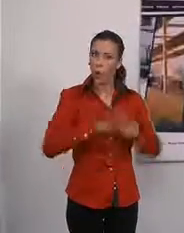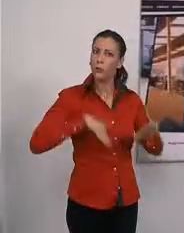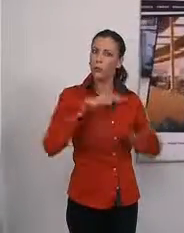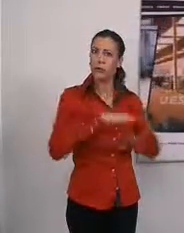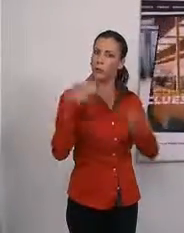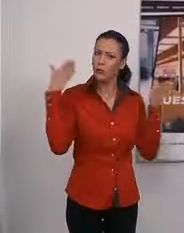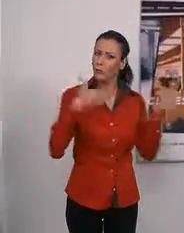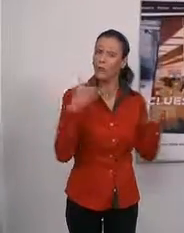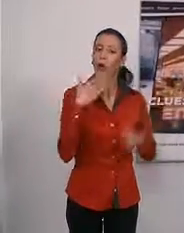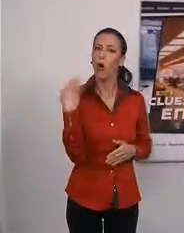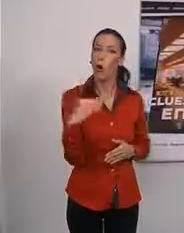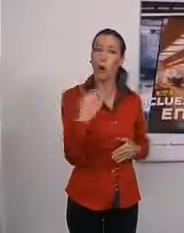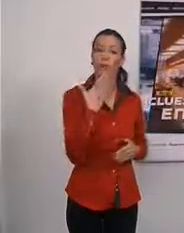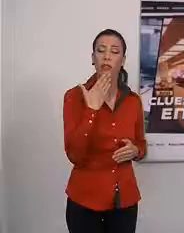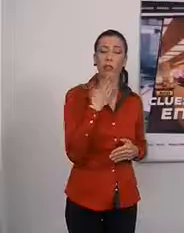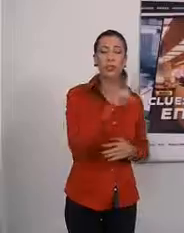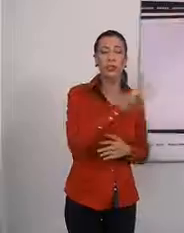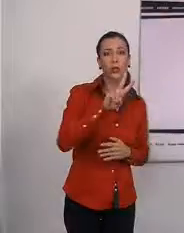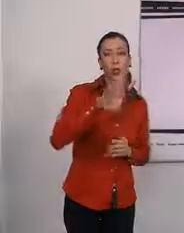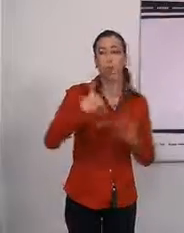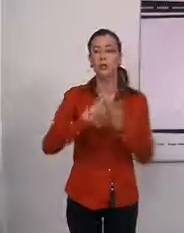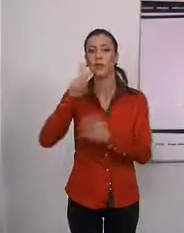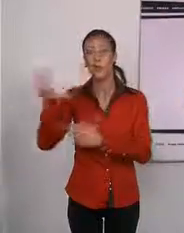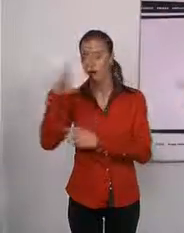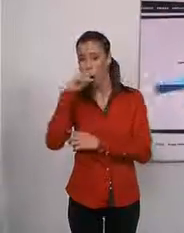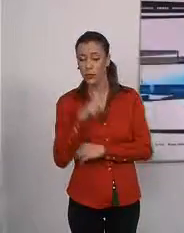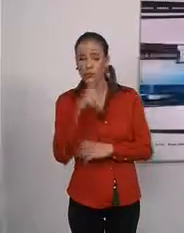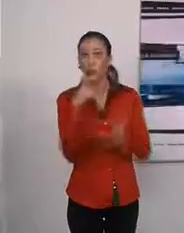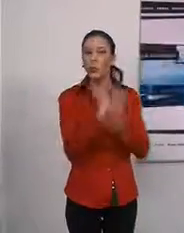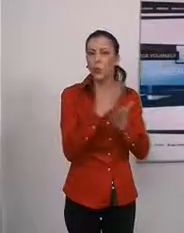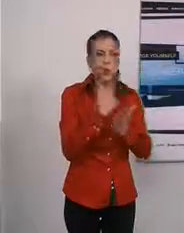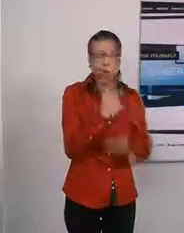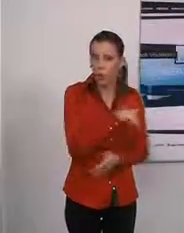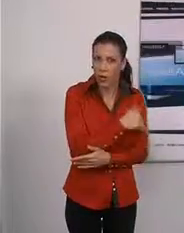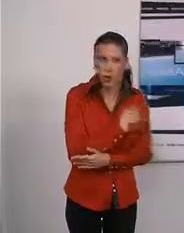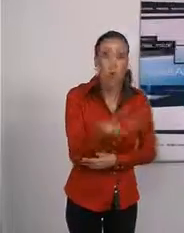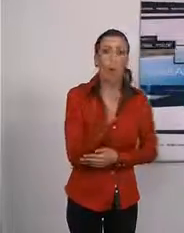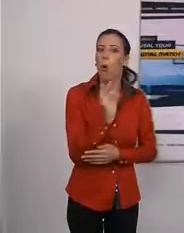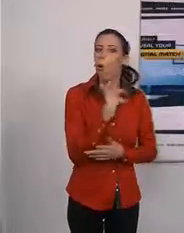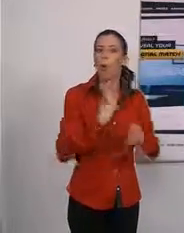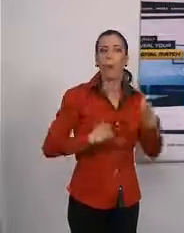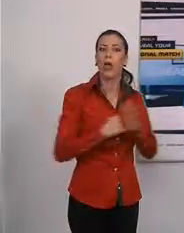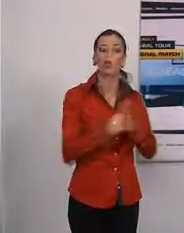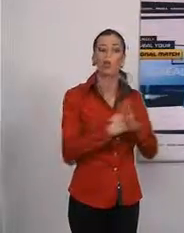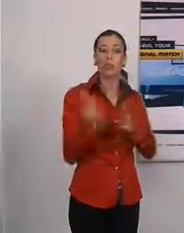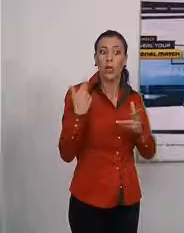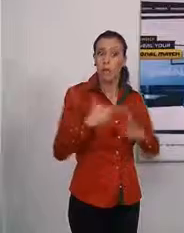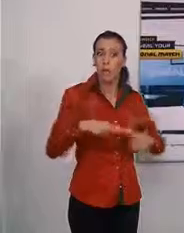va destinada a jóvenes de entre 22 y 25 años que estudien una carrera o como mucho